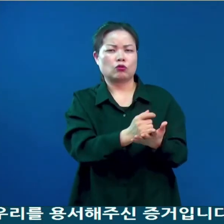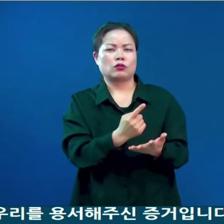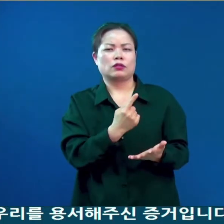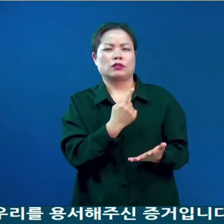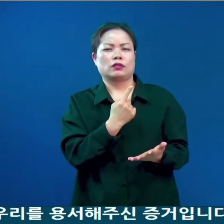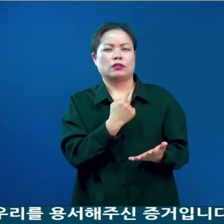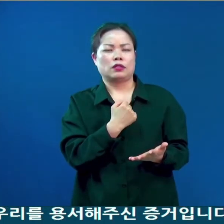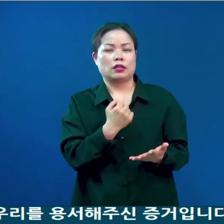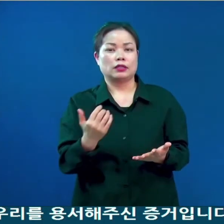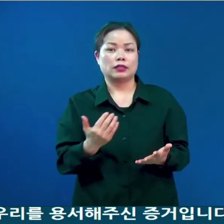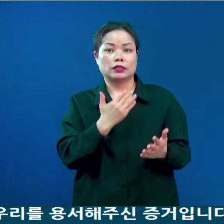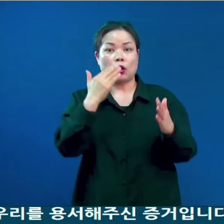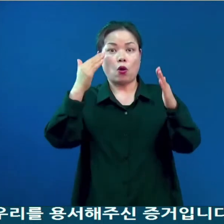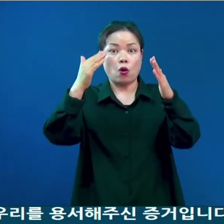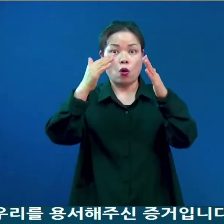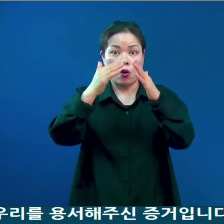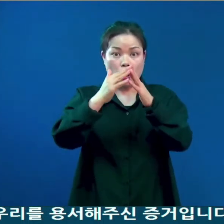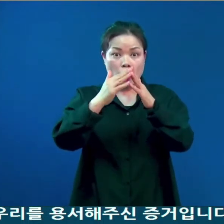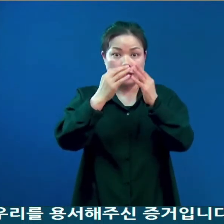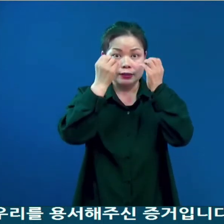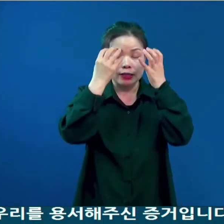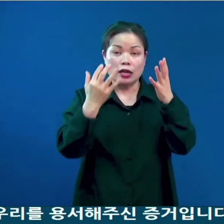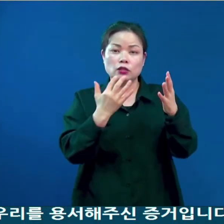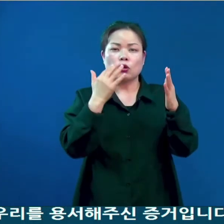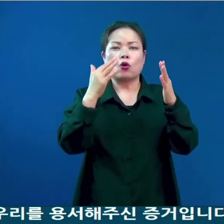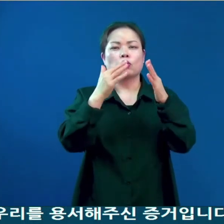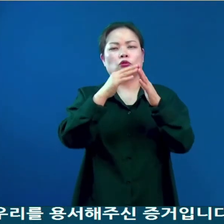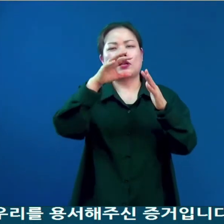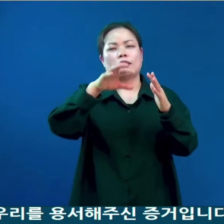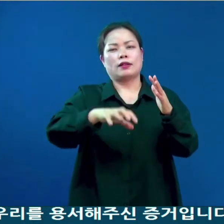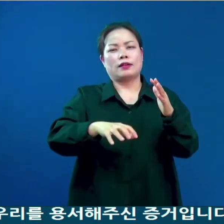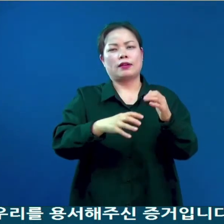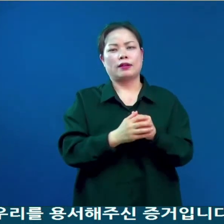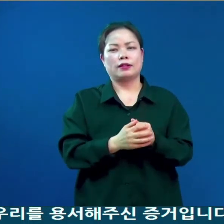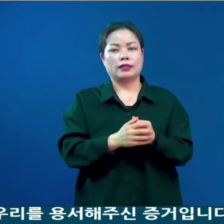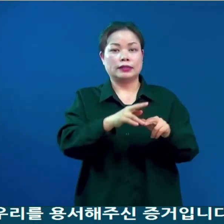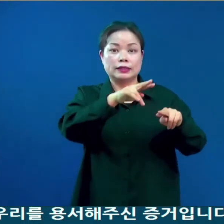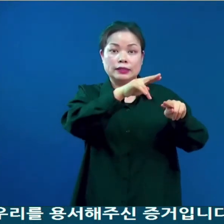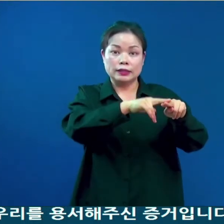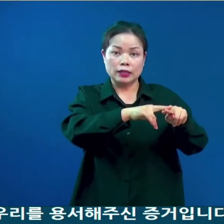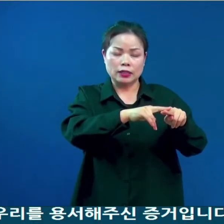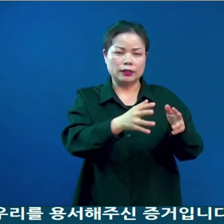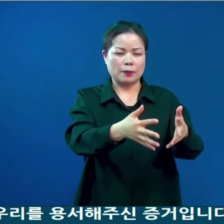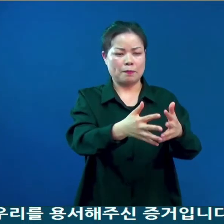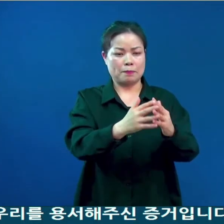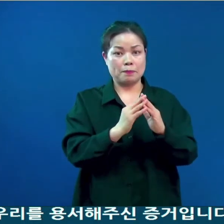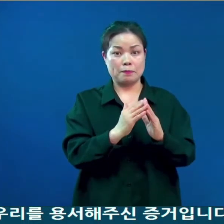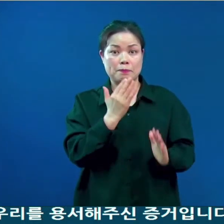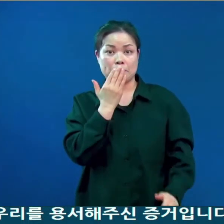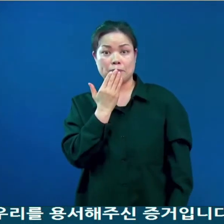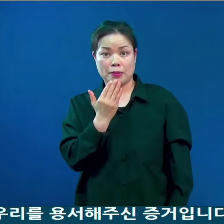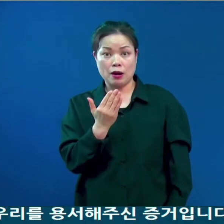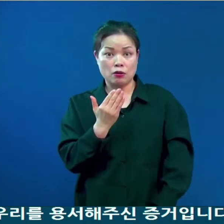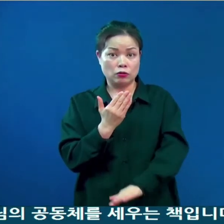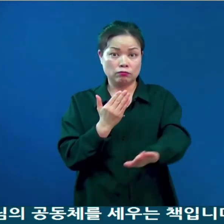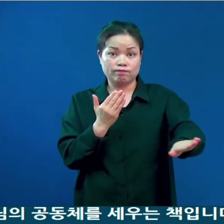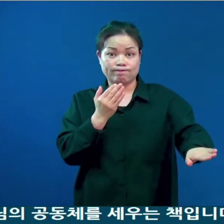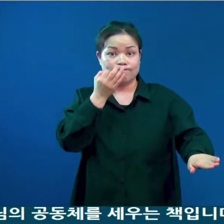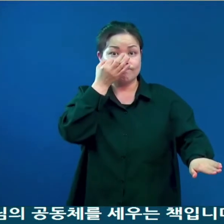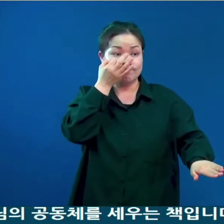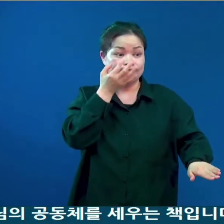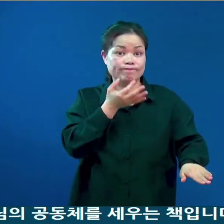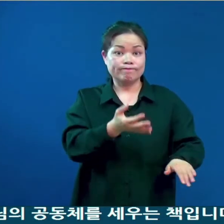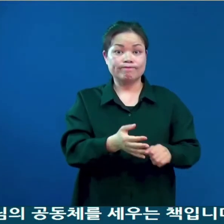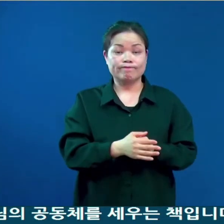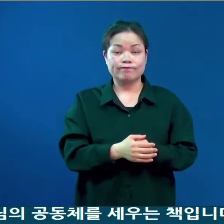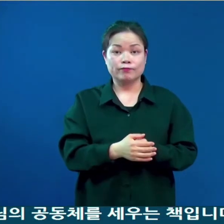자리에 성전의 새 성소의 장소가 새 성전의 자리가 세워진다는 것을 우리에게 보여주고